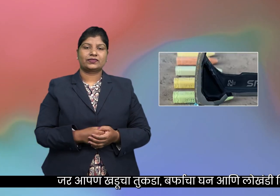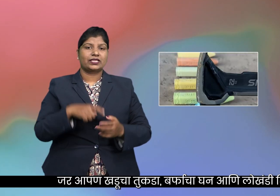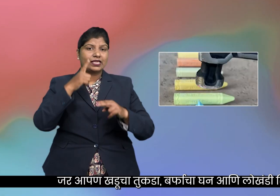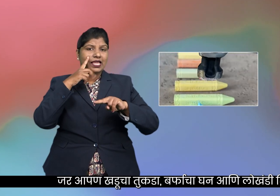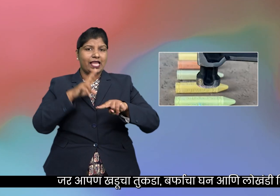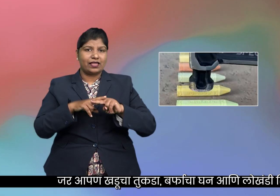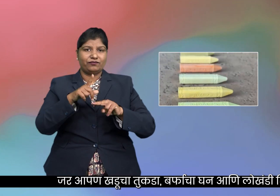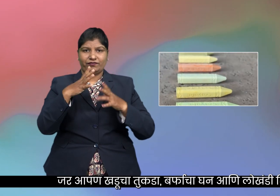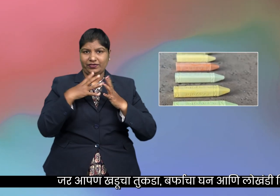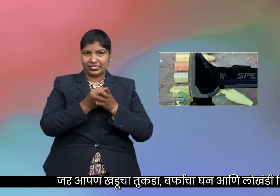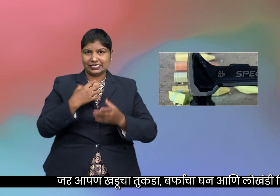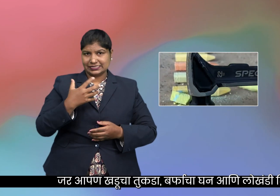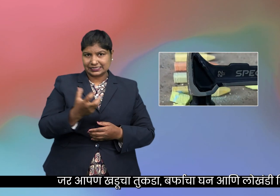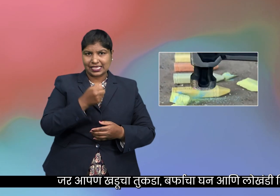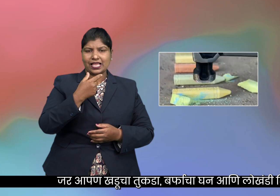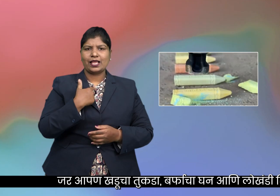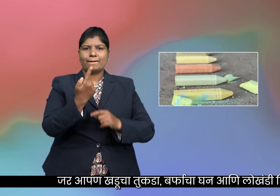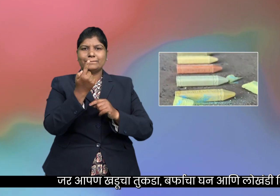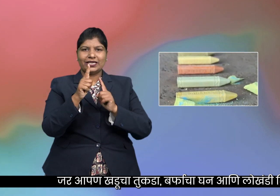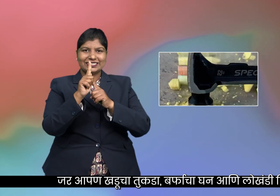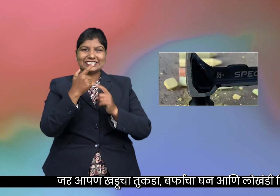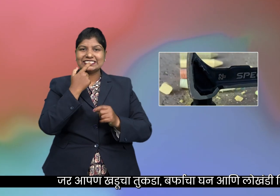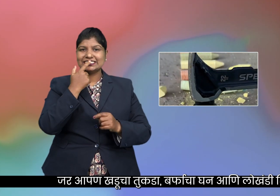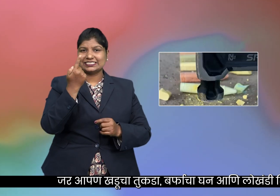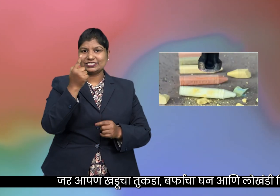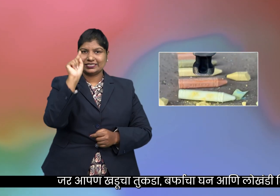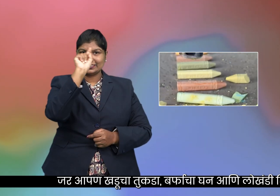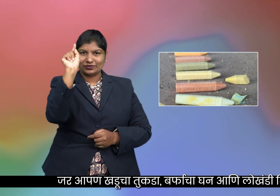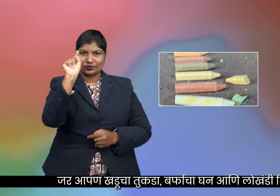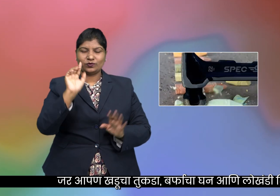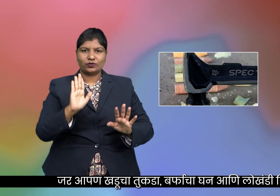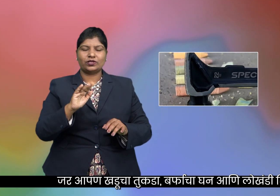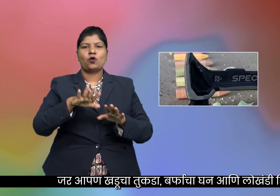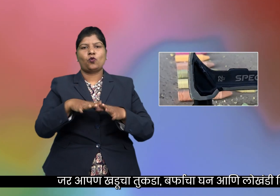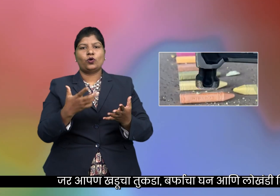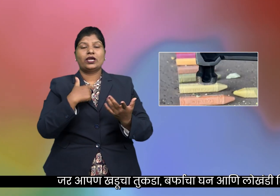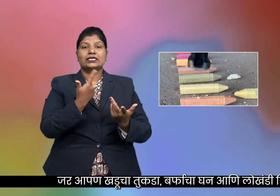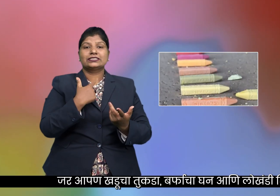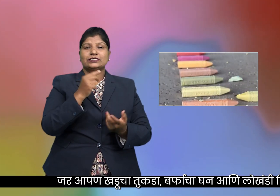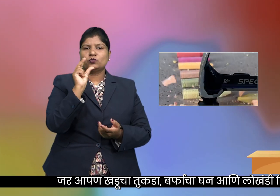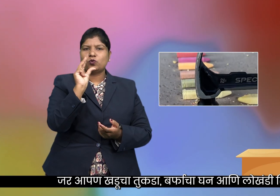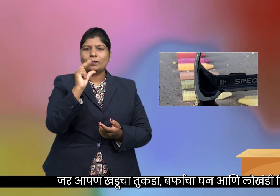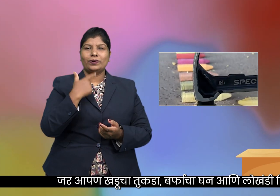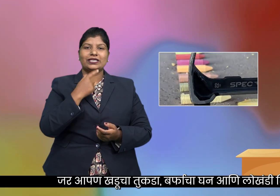जर आपण खडूचा तुकडा, बर्फाचा घन आणि लोखंडी खिळा घेऊन